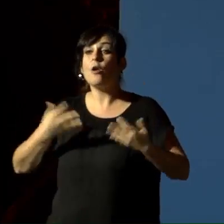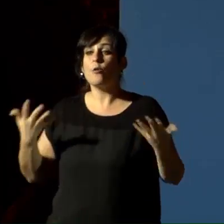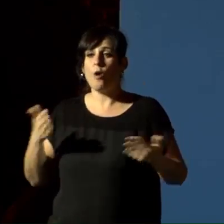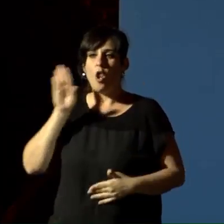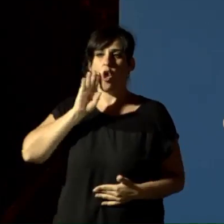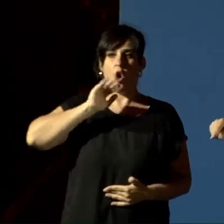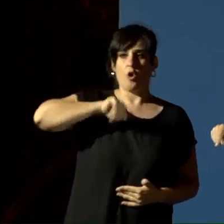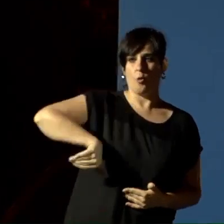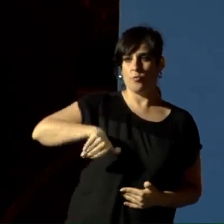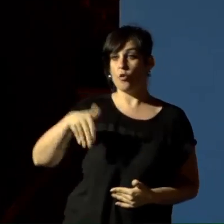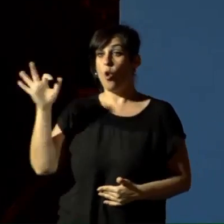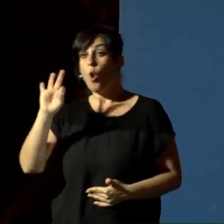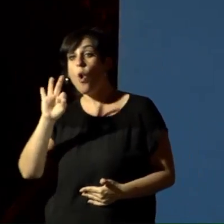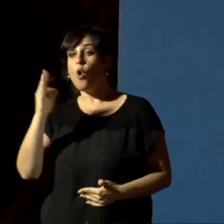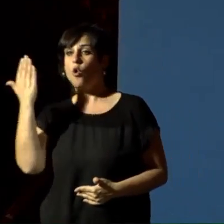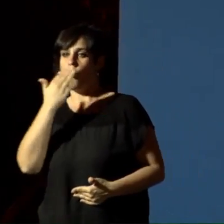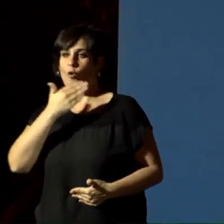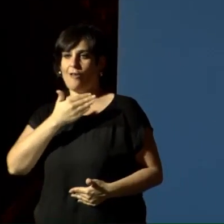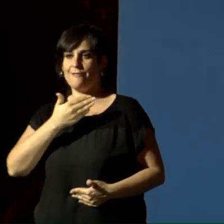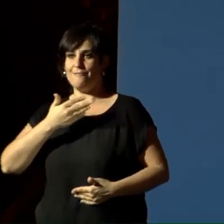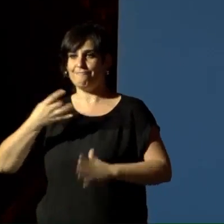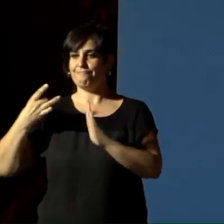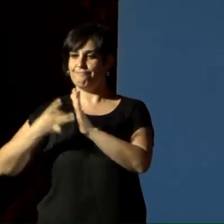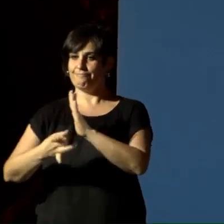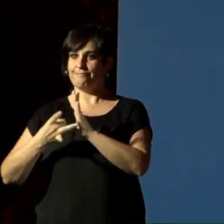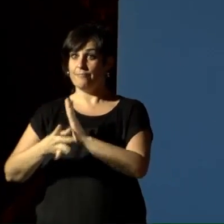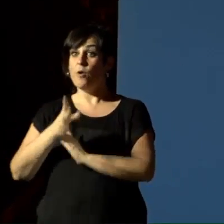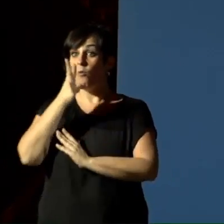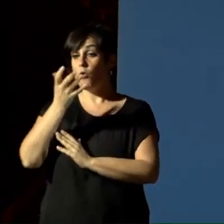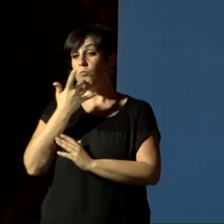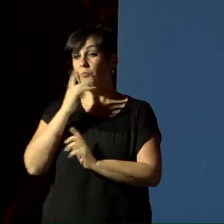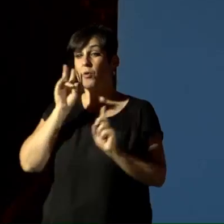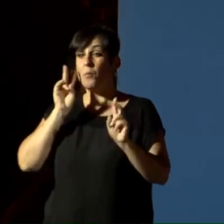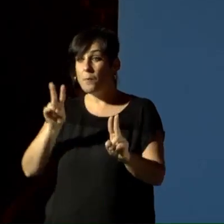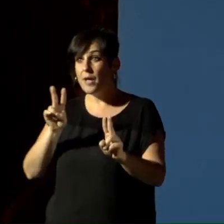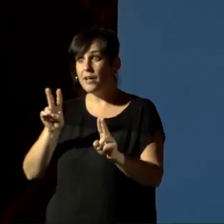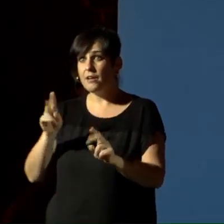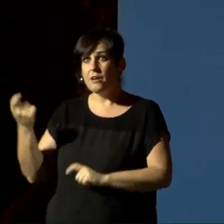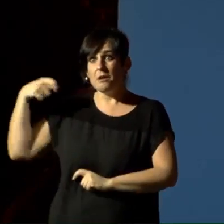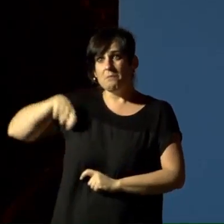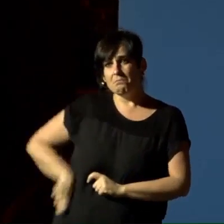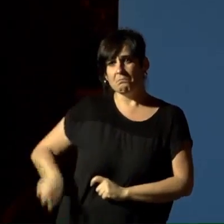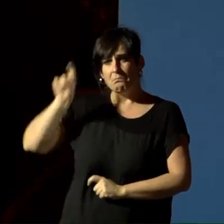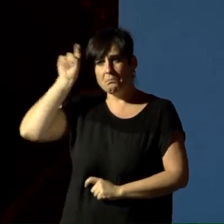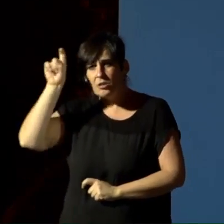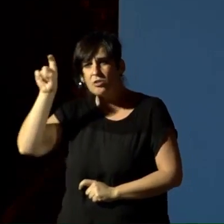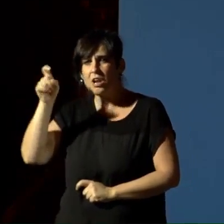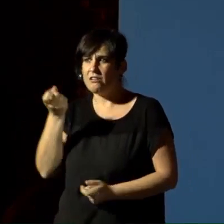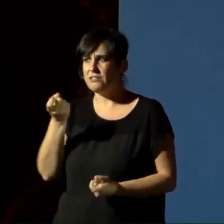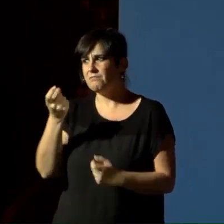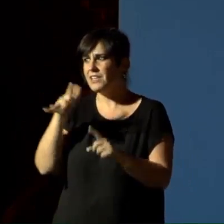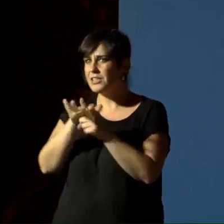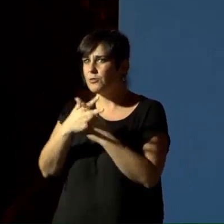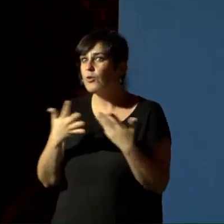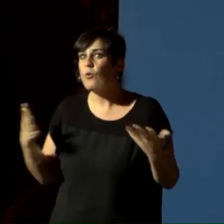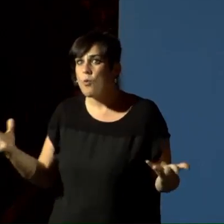calidade. Cando vemos o que fan cos interinos, as ratios de nenos por aula, o que fan